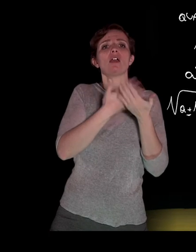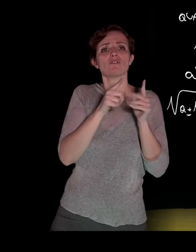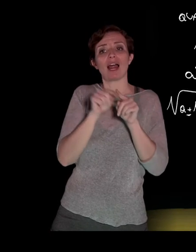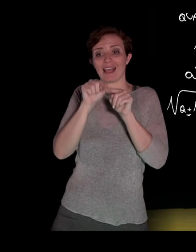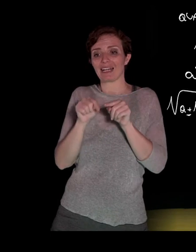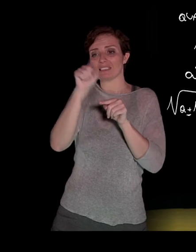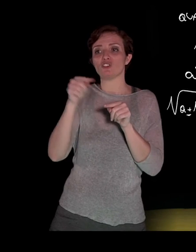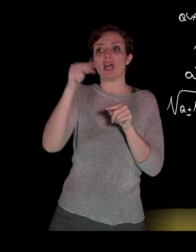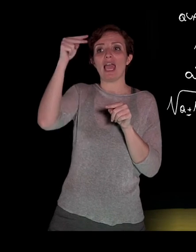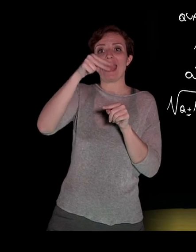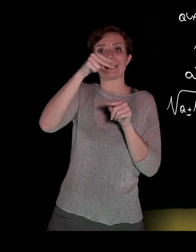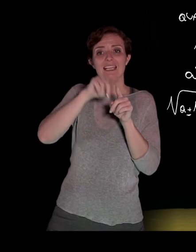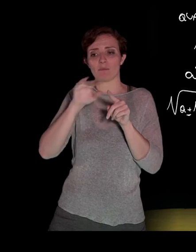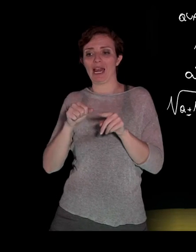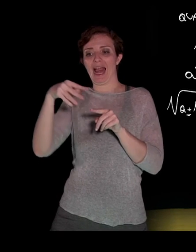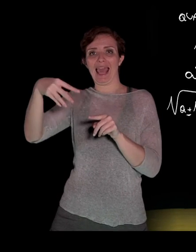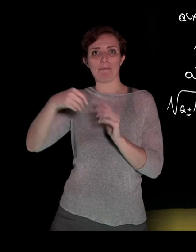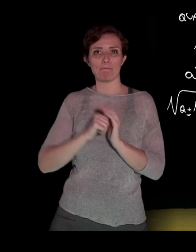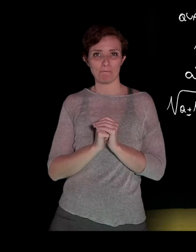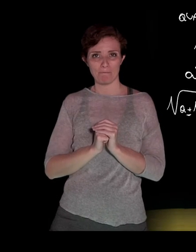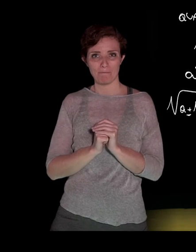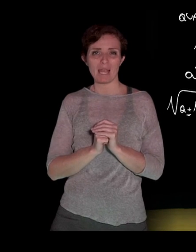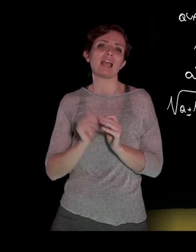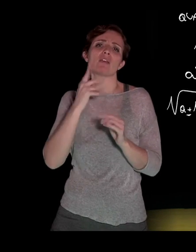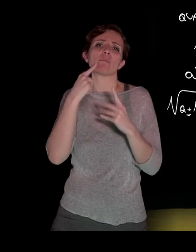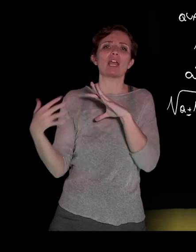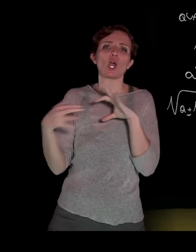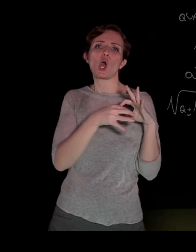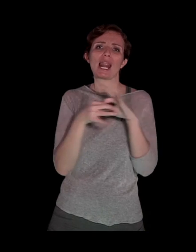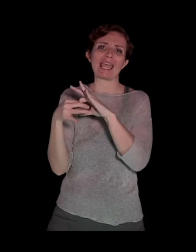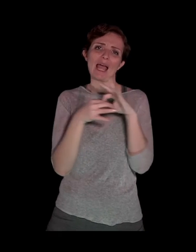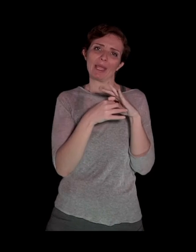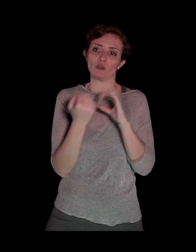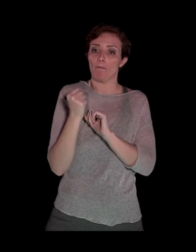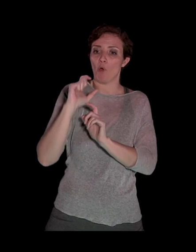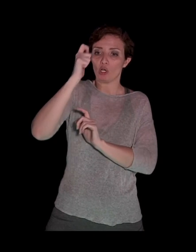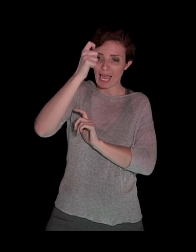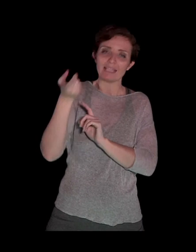costituisce il passaggio diciamo il legame che c'è se volete tra le potenze e radicali